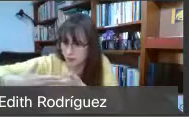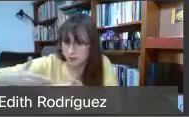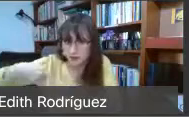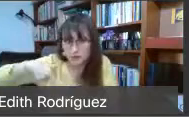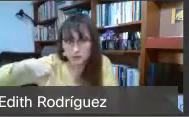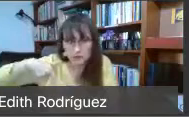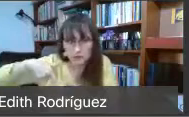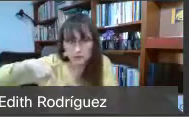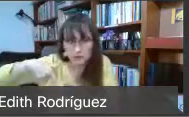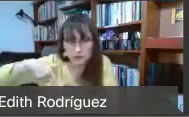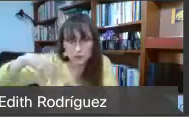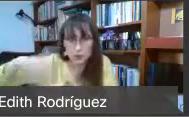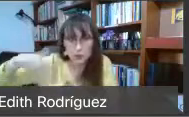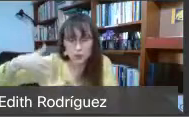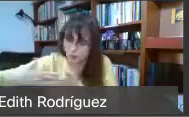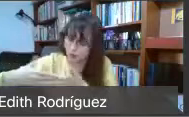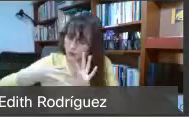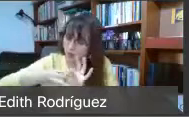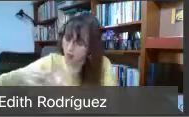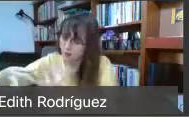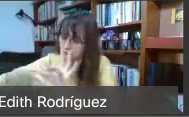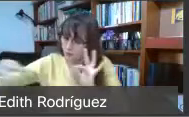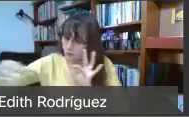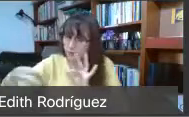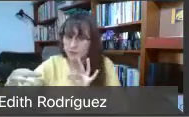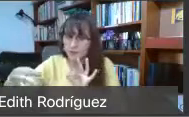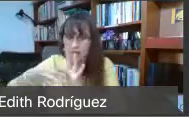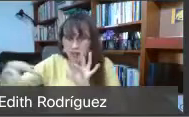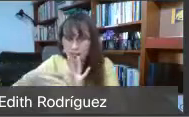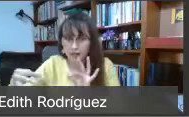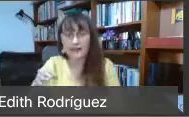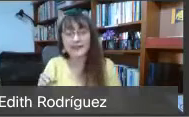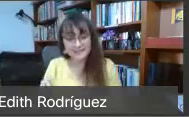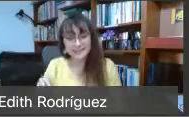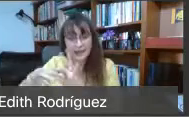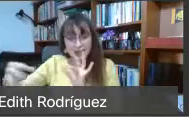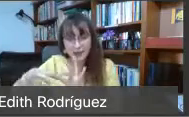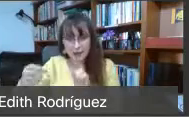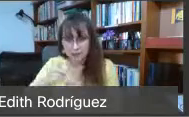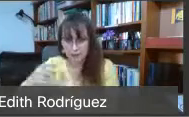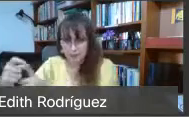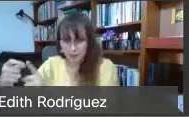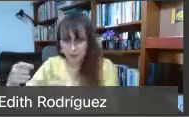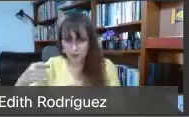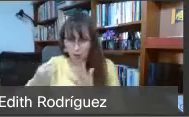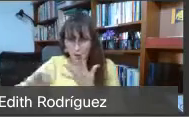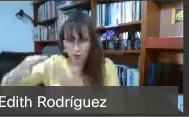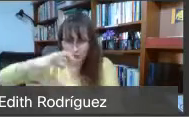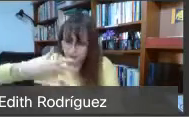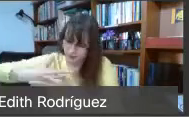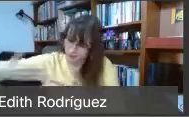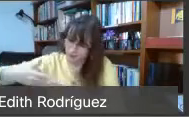esa información que adquirí a través de la línea visual la pueda relacionar con unos textos escritos, unas